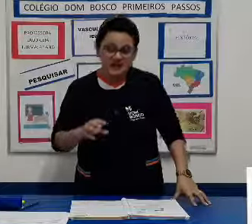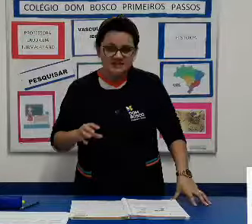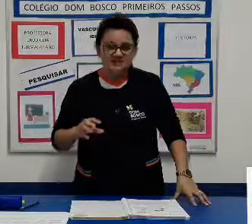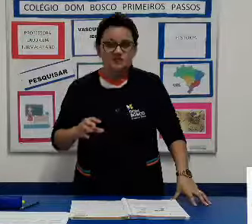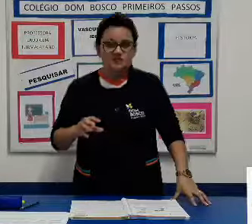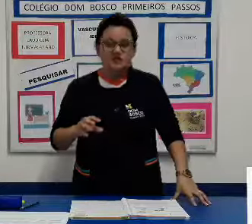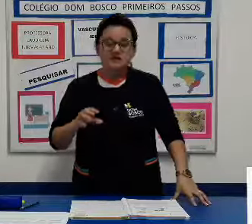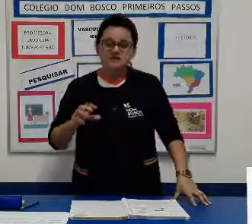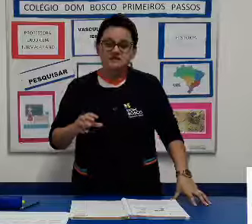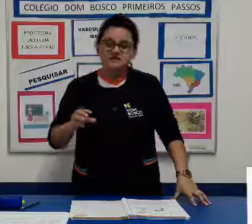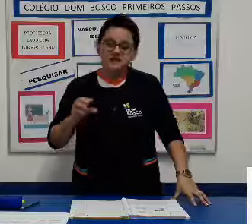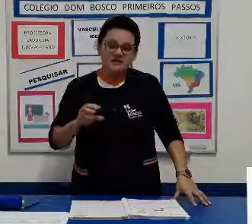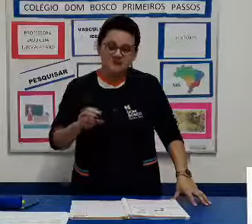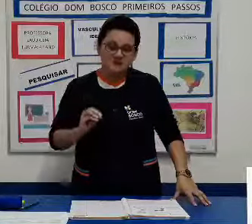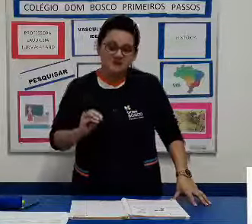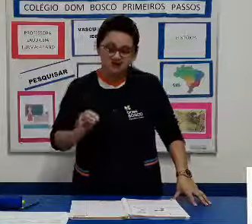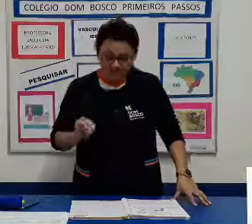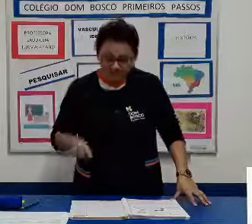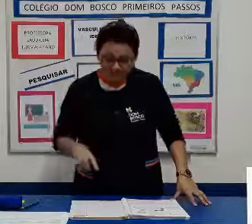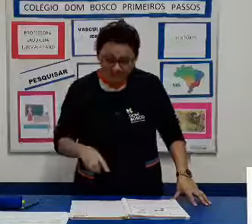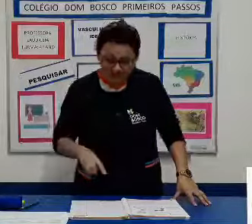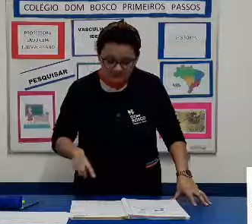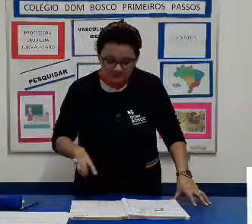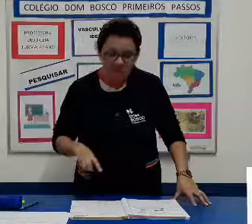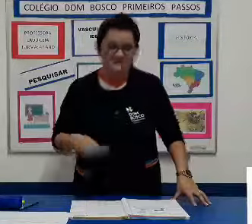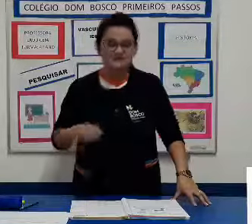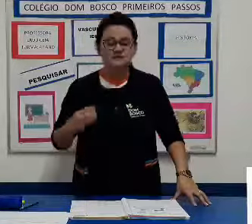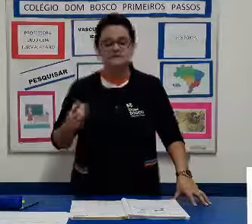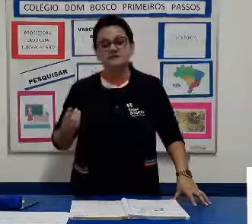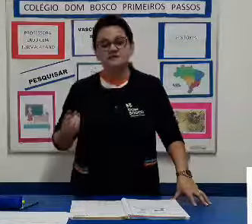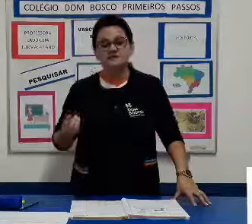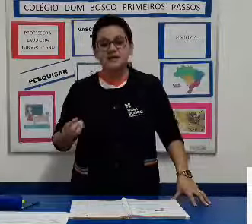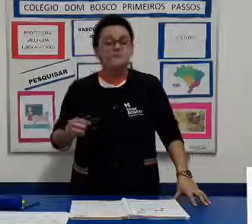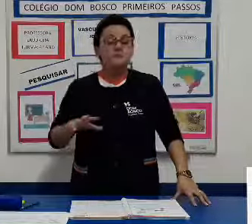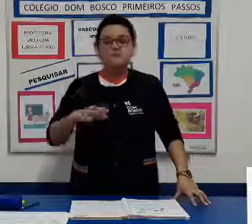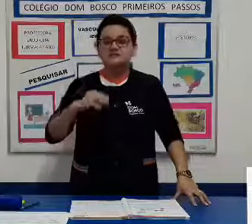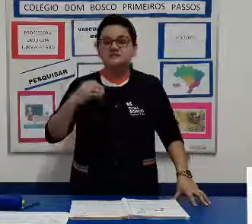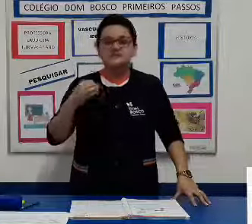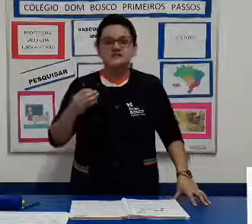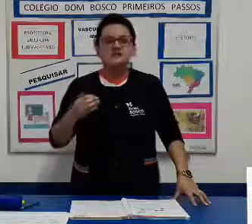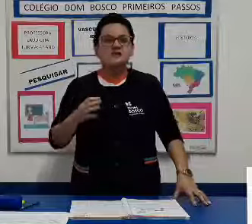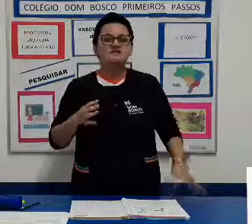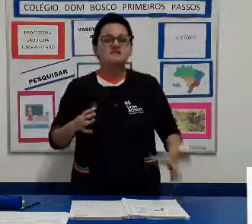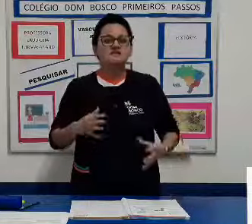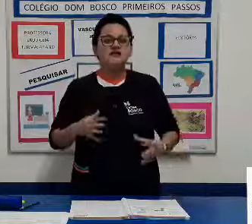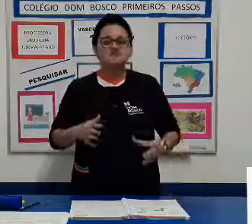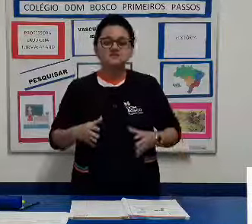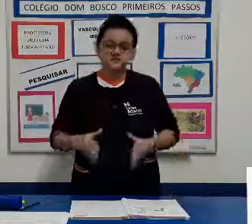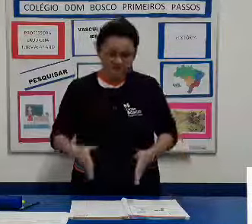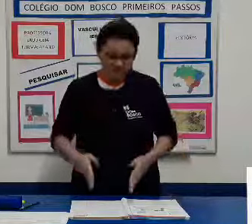dessa leitura, vocês vão responder o questionário. E embaixo, vocês vão poder fazer... escrever assim, o que, que vocês acham, se vocês vão fazer